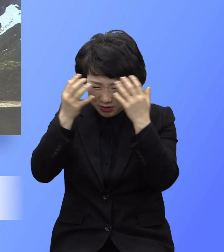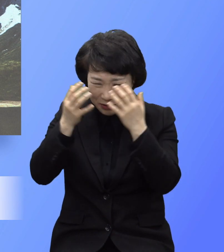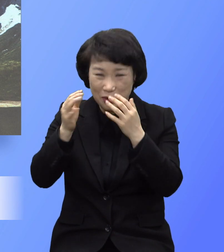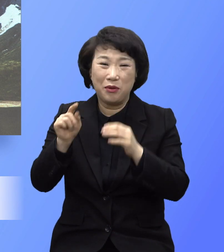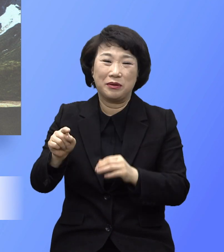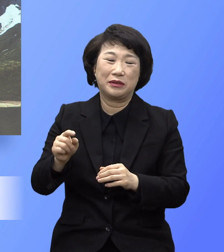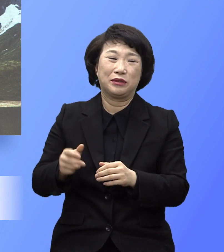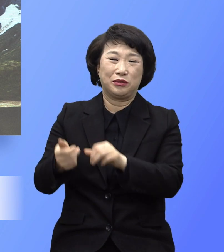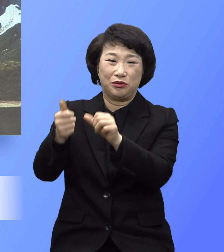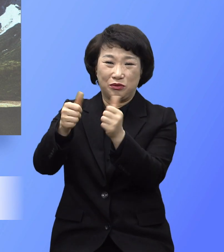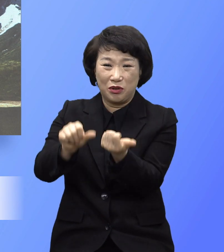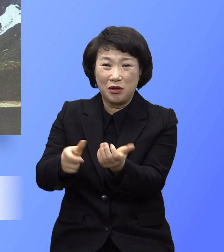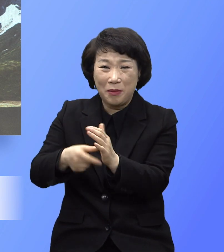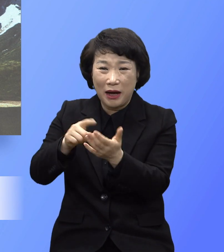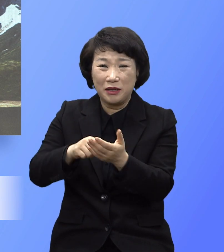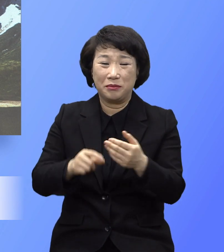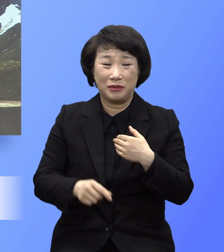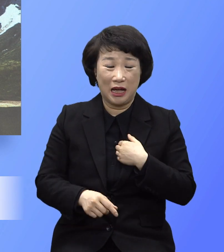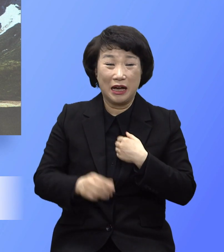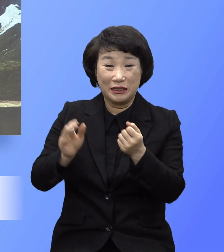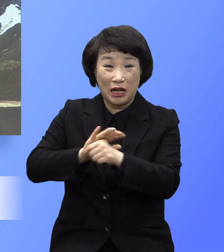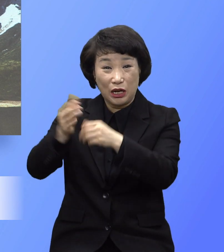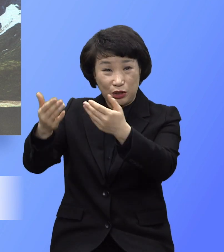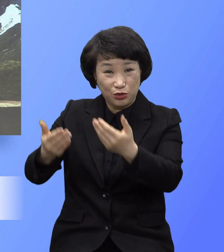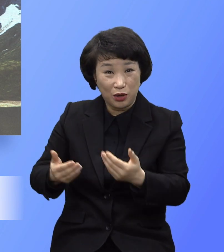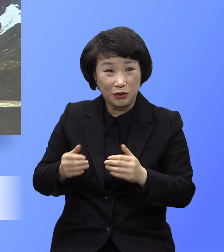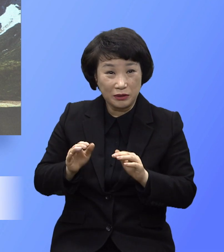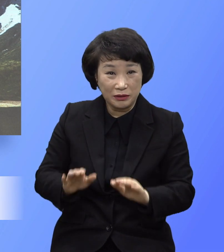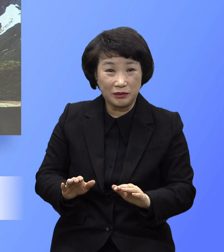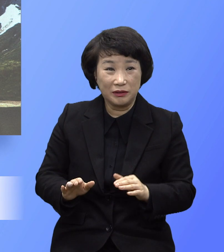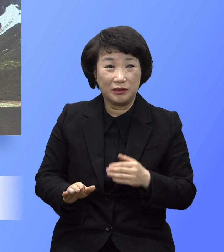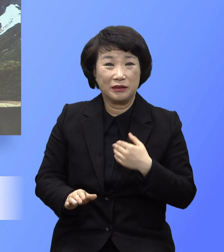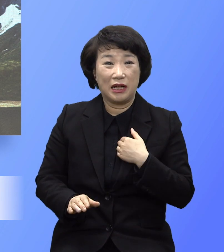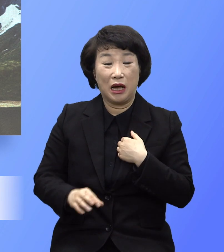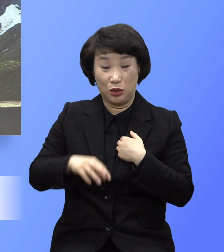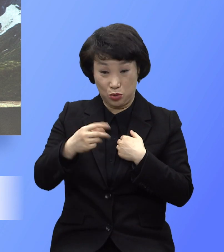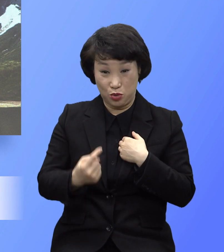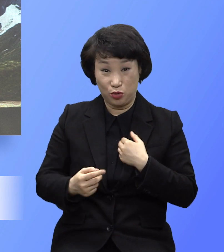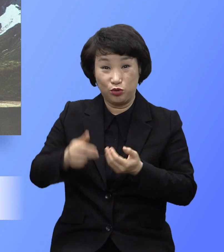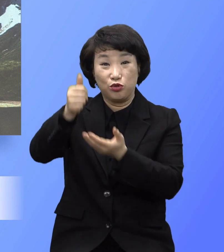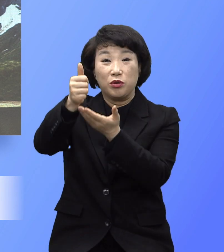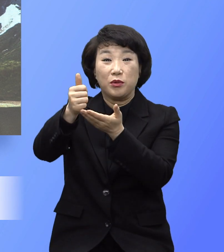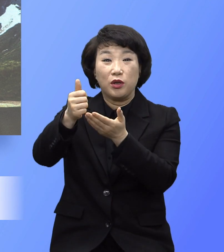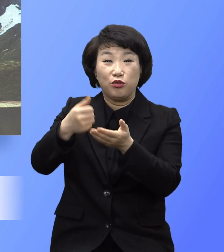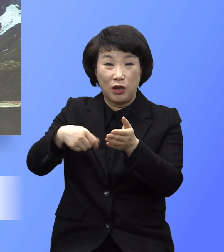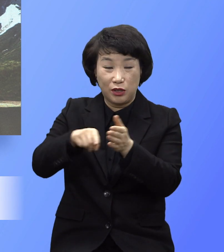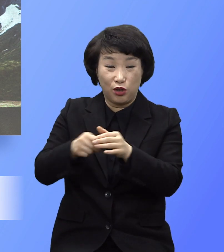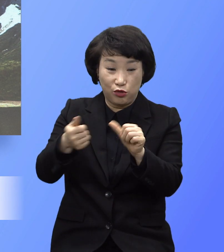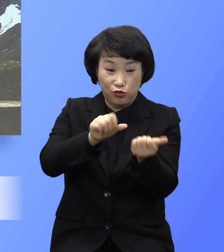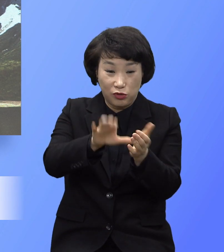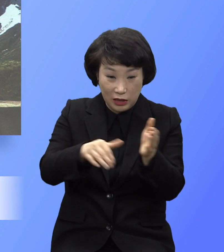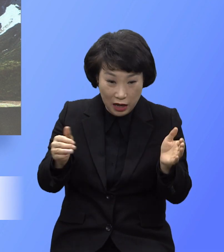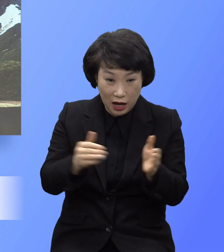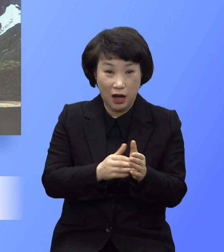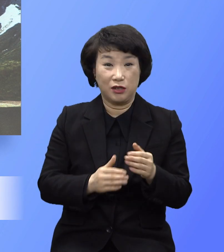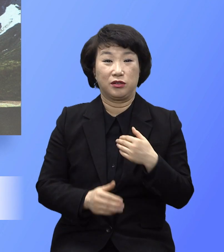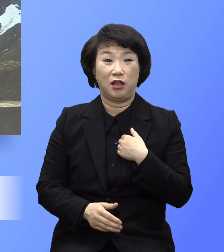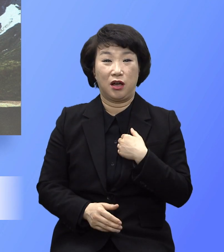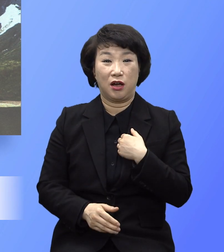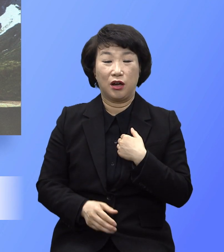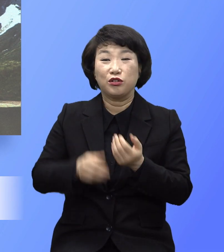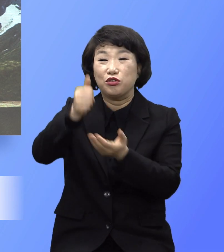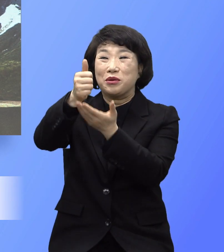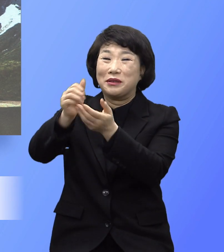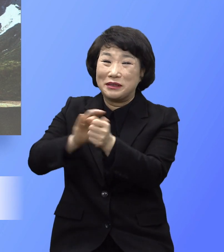담당하시고 죽으실 만큼이나 나를 사랑하셨으니 나도 주님을 위해서 죽기까지